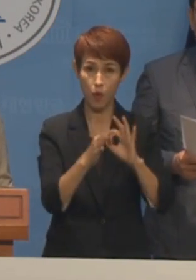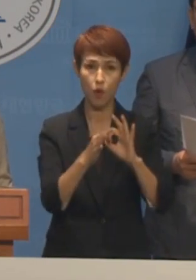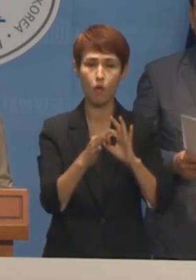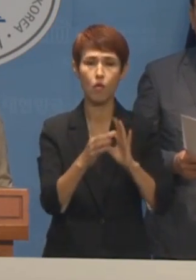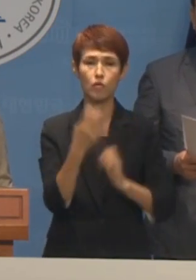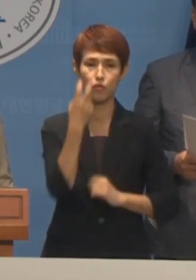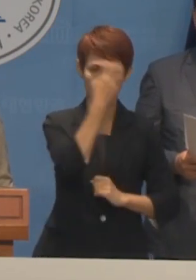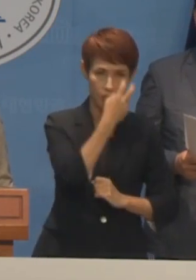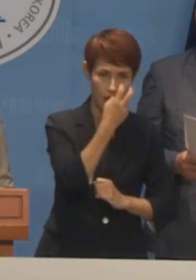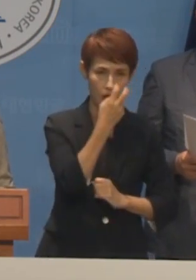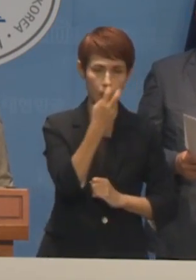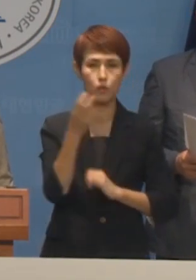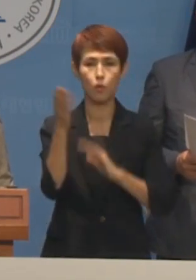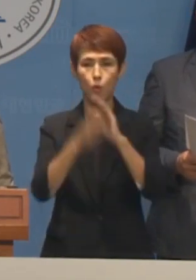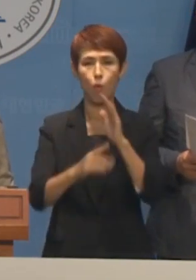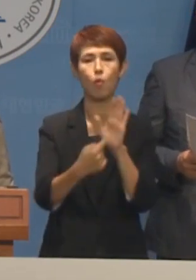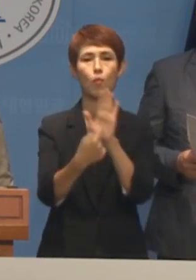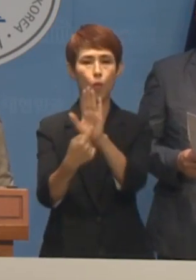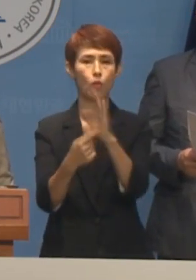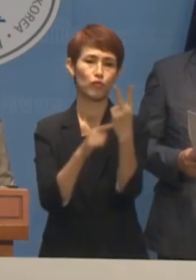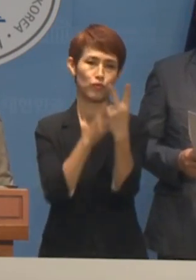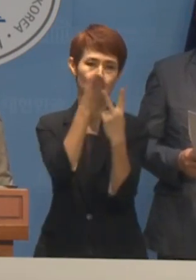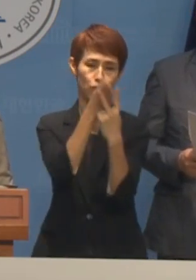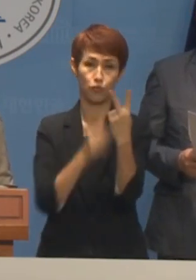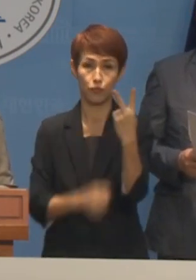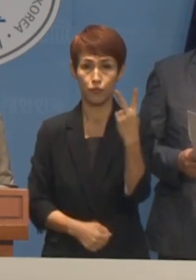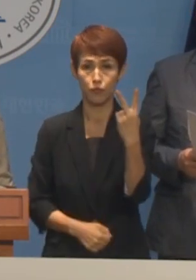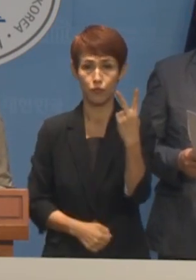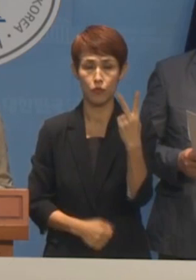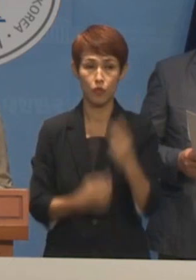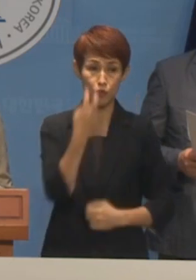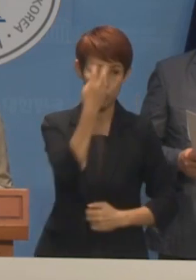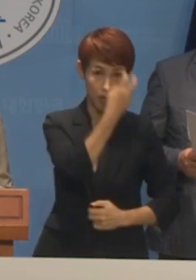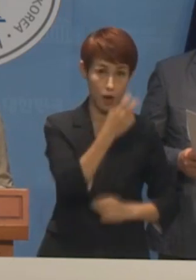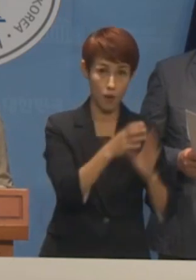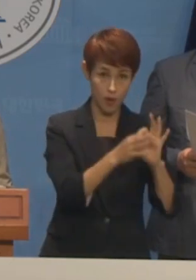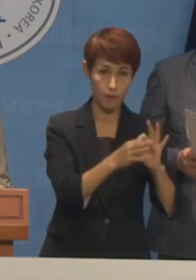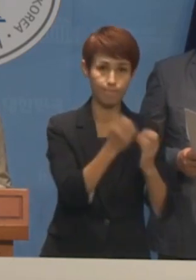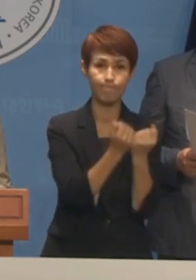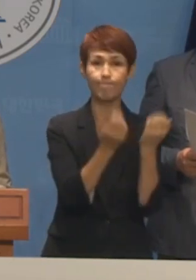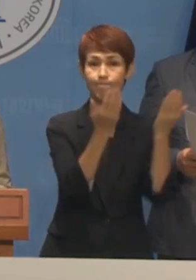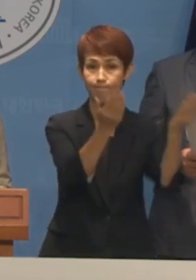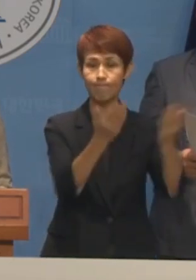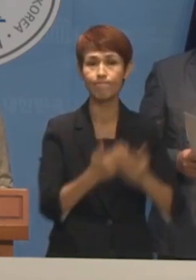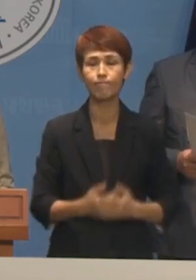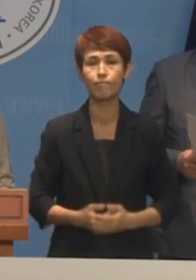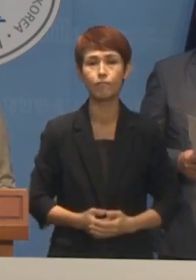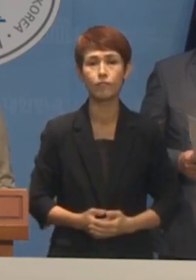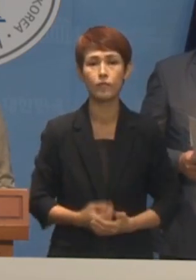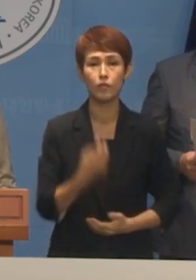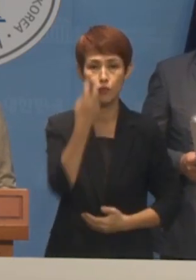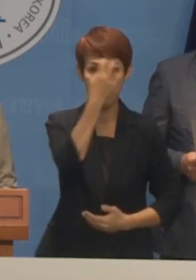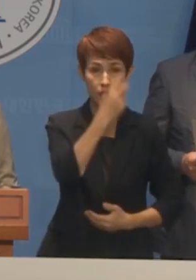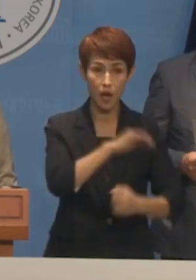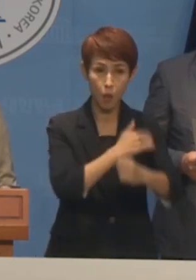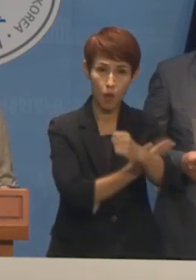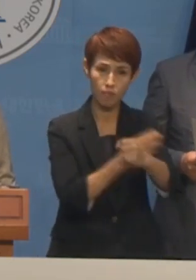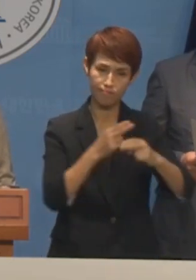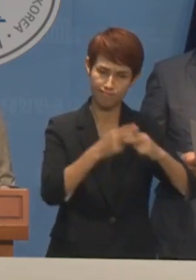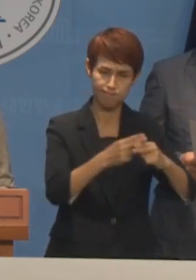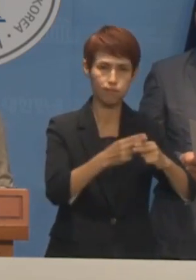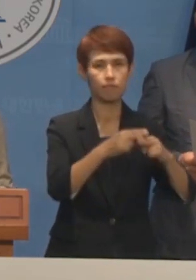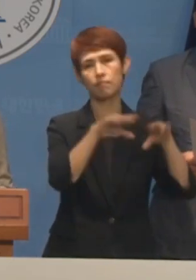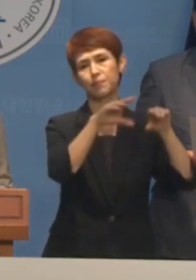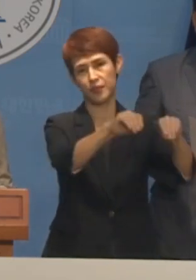수사 부문과 공보 부문으로 나뉩니다. 수사 부문을 먼저 소개해드리면 우선 수사권 남용